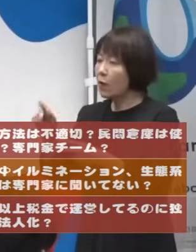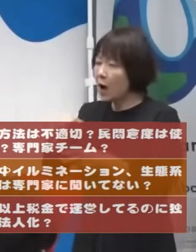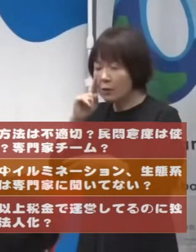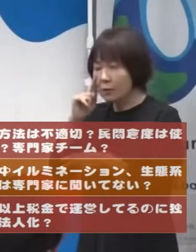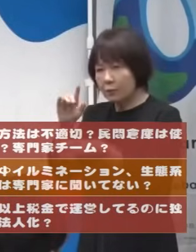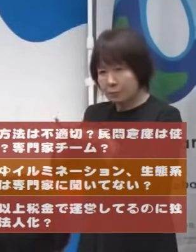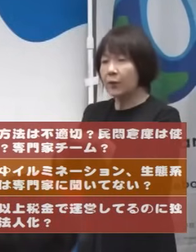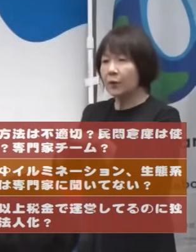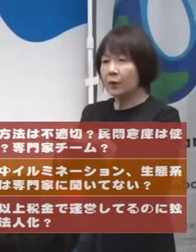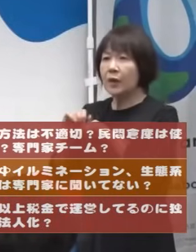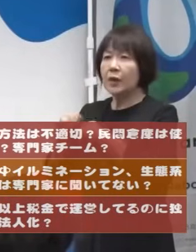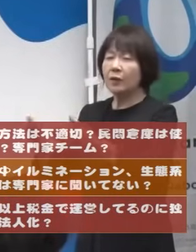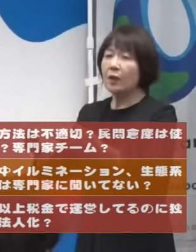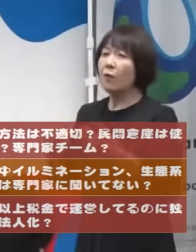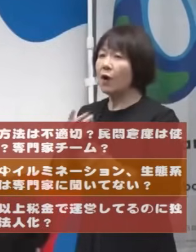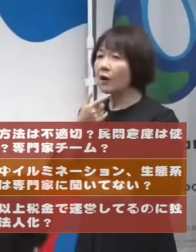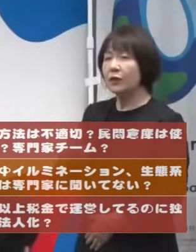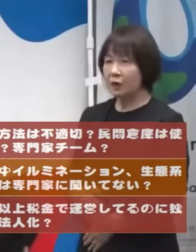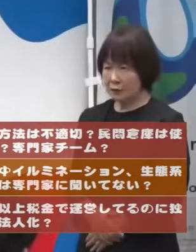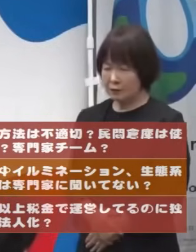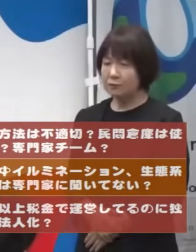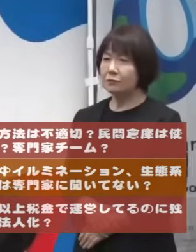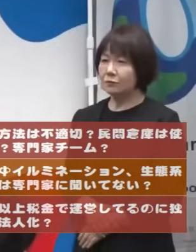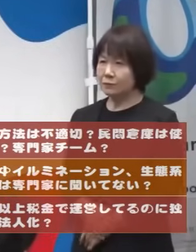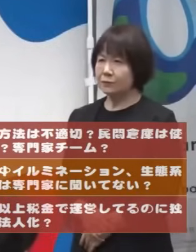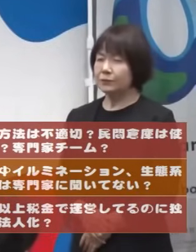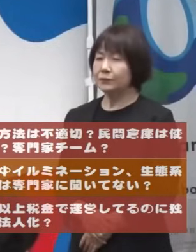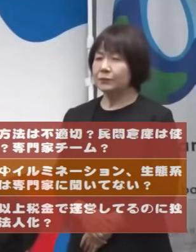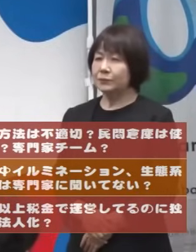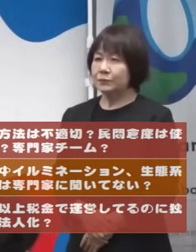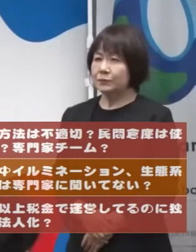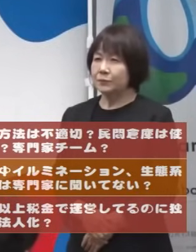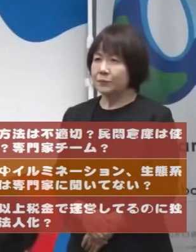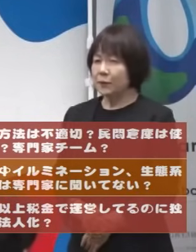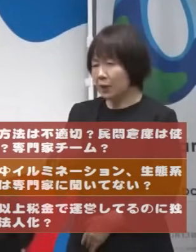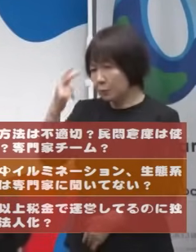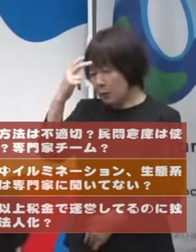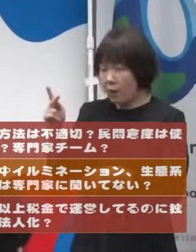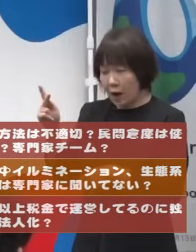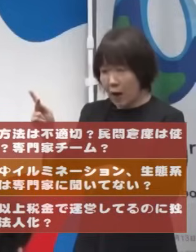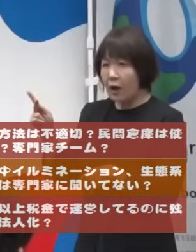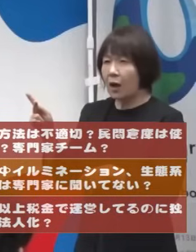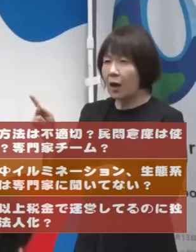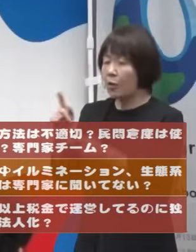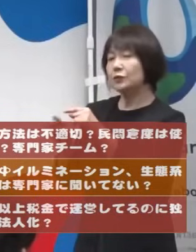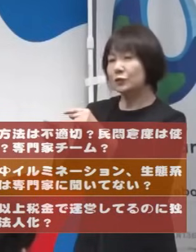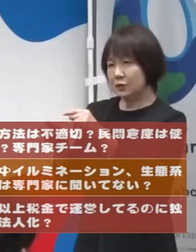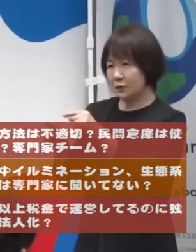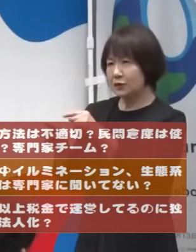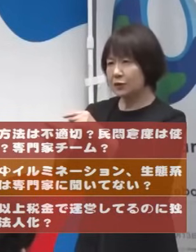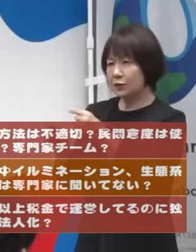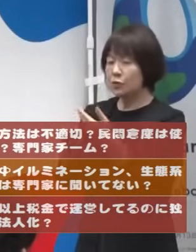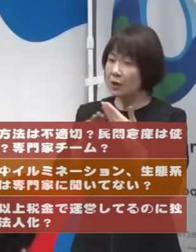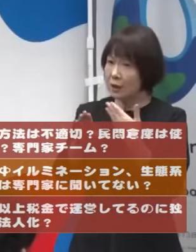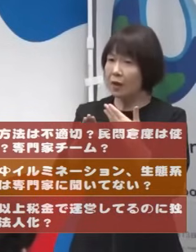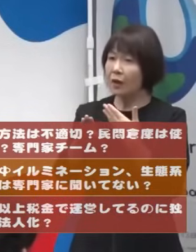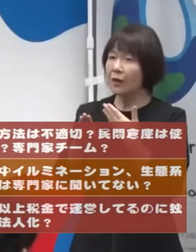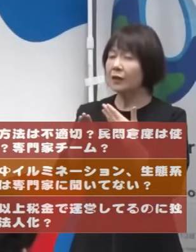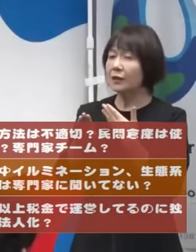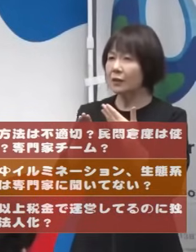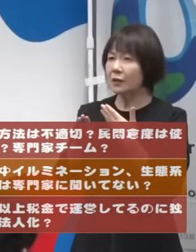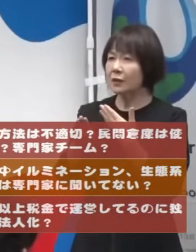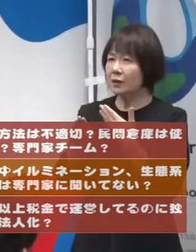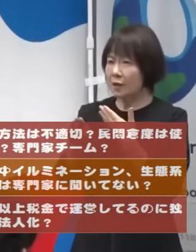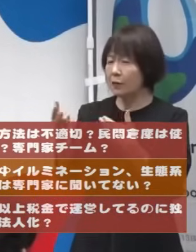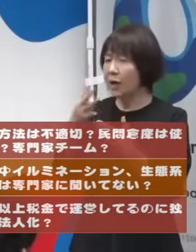視点でやってもらえたらなと思います。美術の専門家を中心に、あとはそれ以外でも